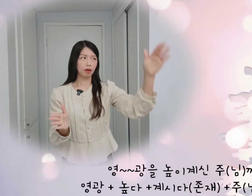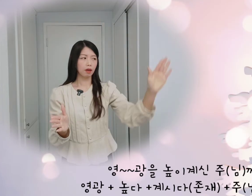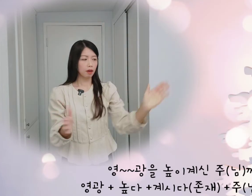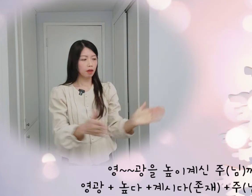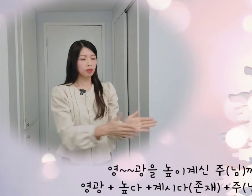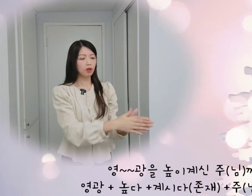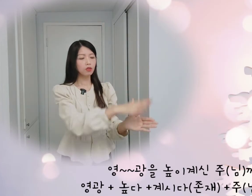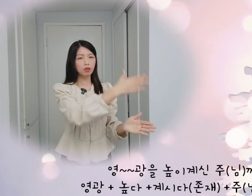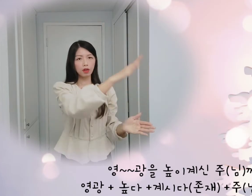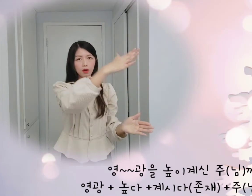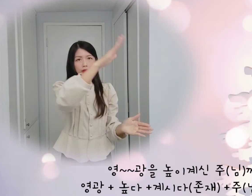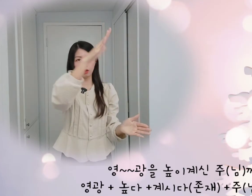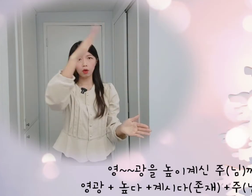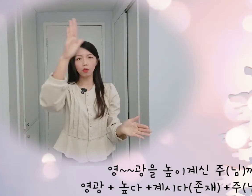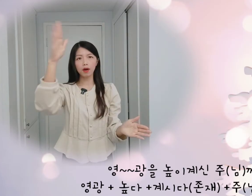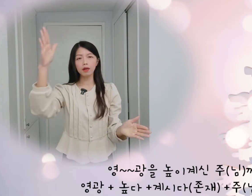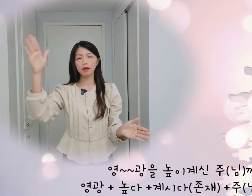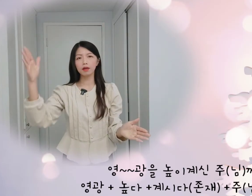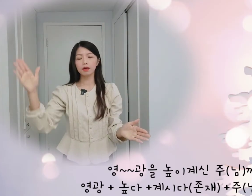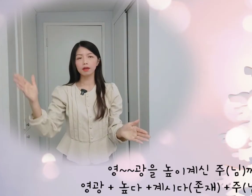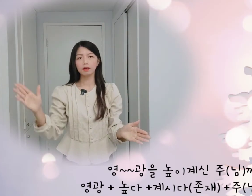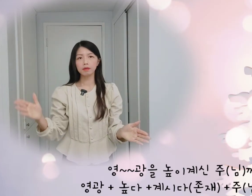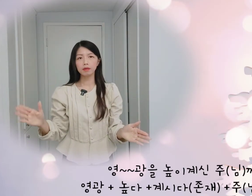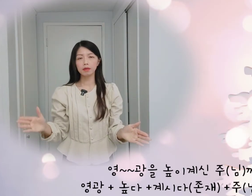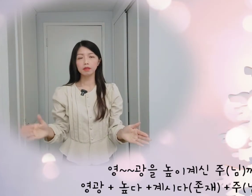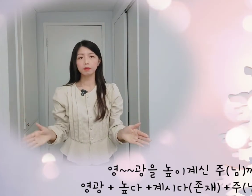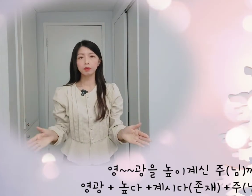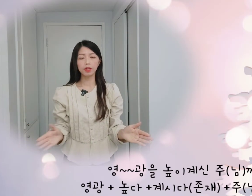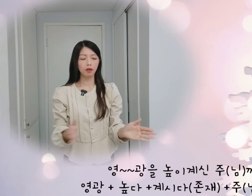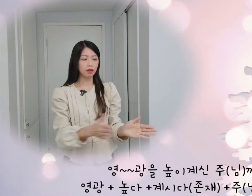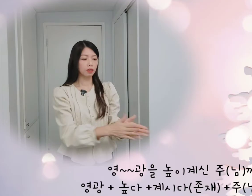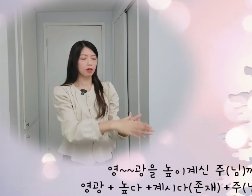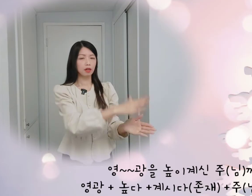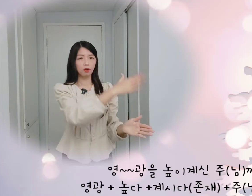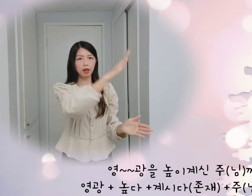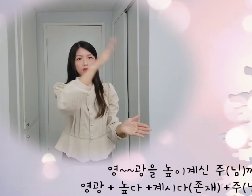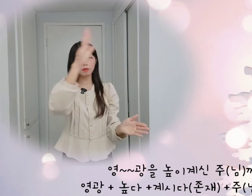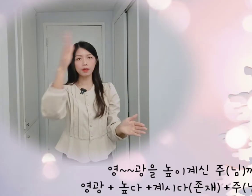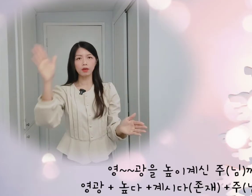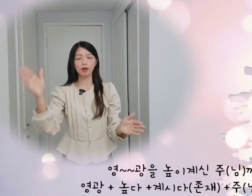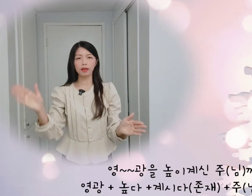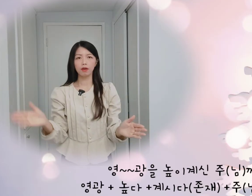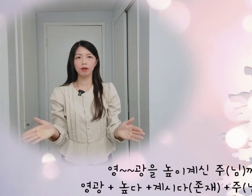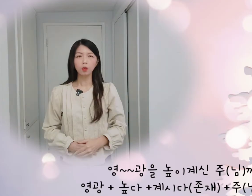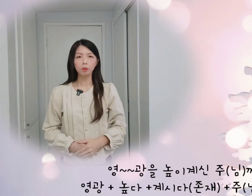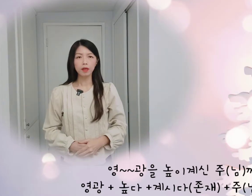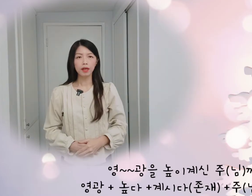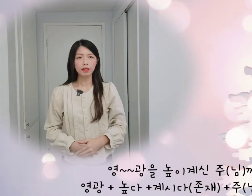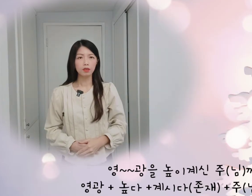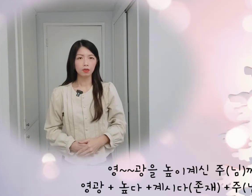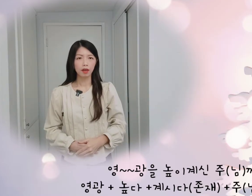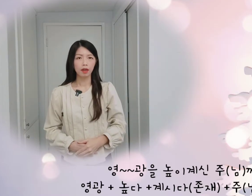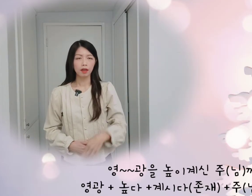이렇게 쳐주셔도 될 것 같아요. 영광 그 부분에서는 이렇게 해주시면 될 것 같아요.